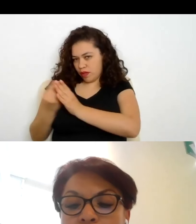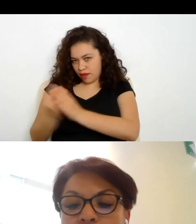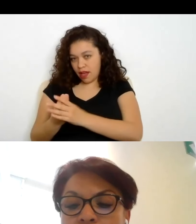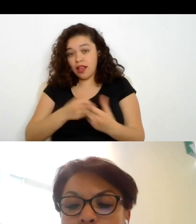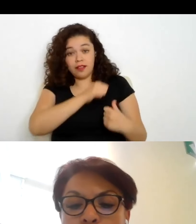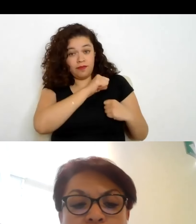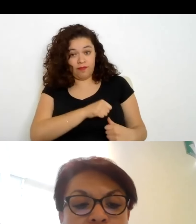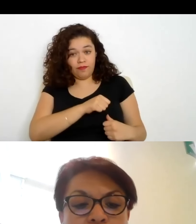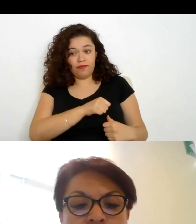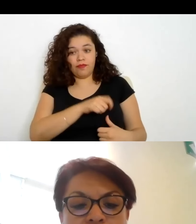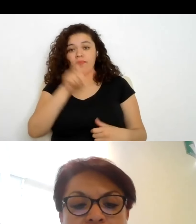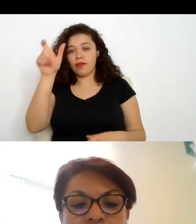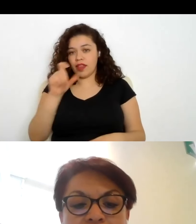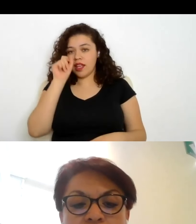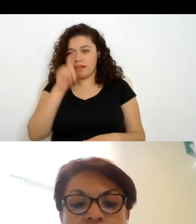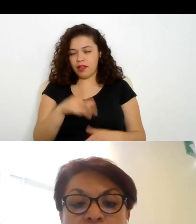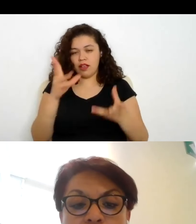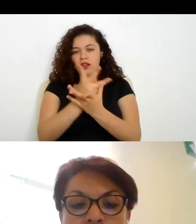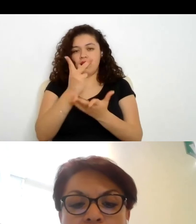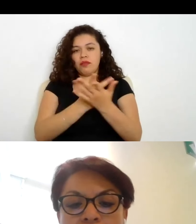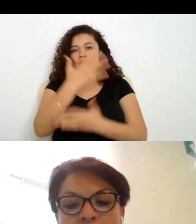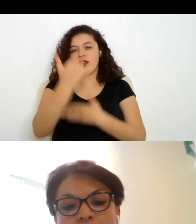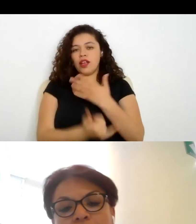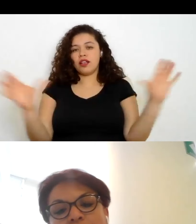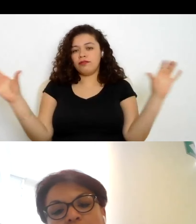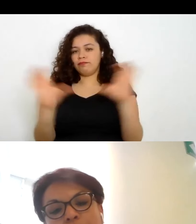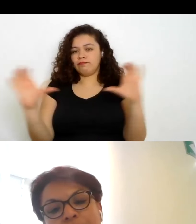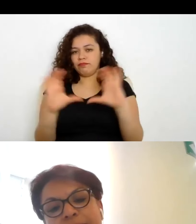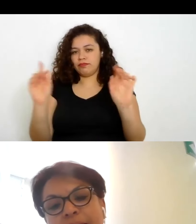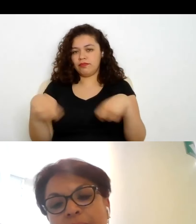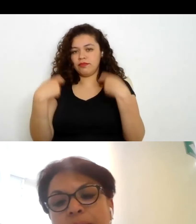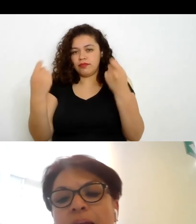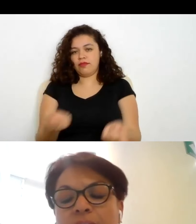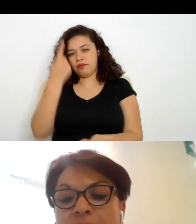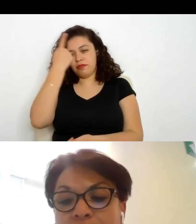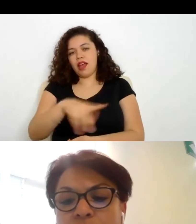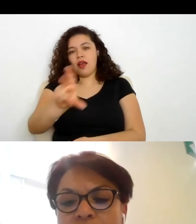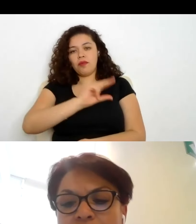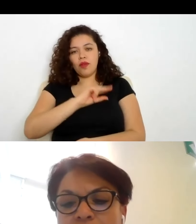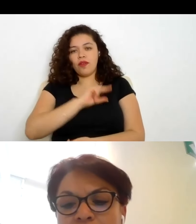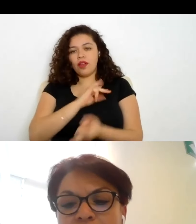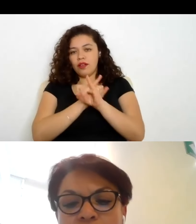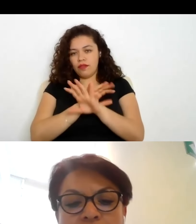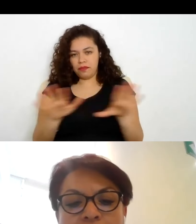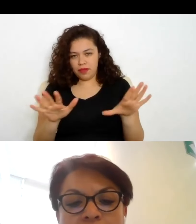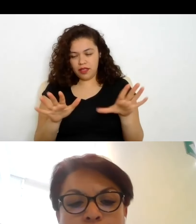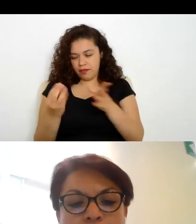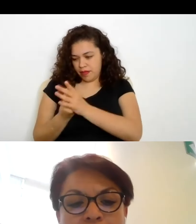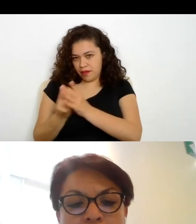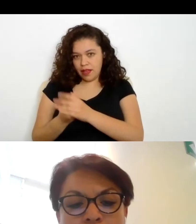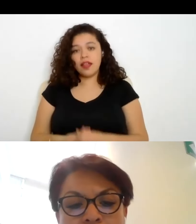a cargo del proyecto de certificación de la firma en la privacidad de datos, siendo